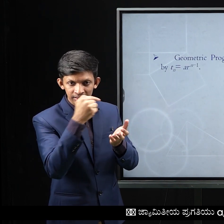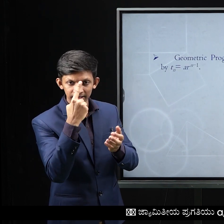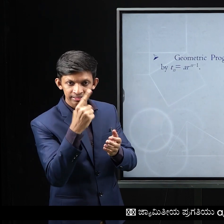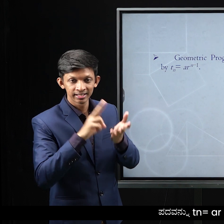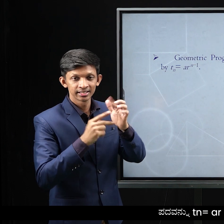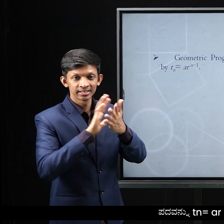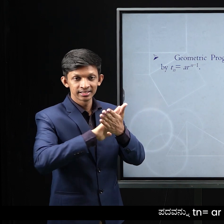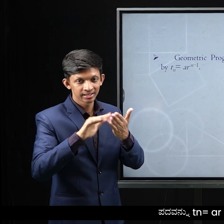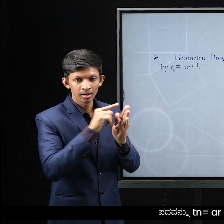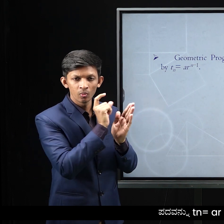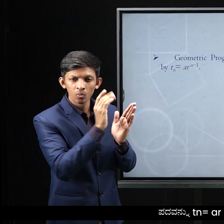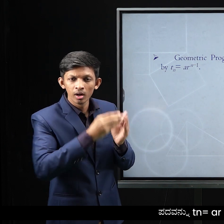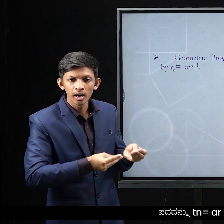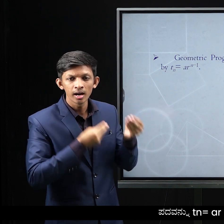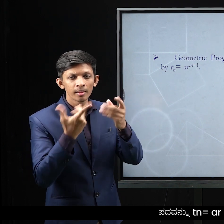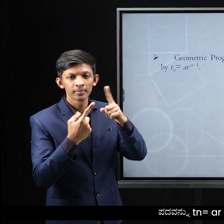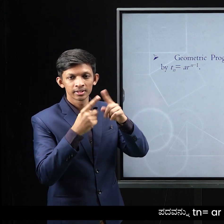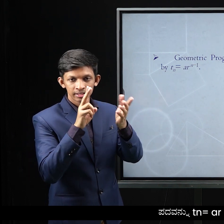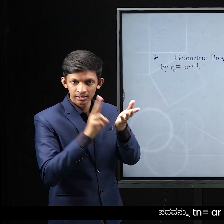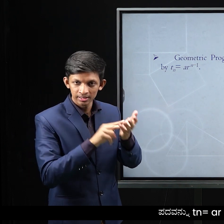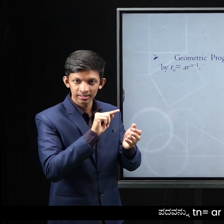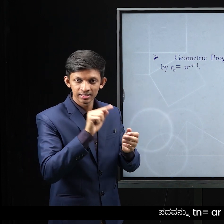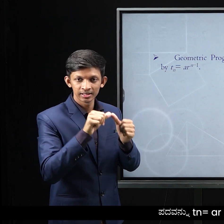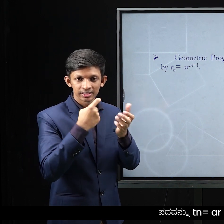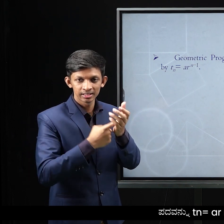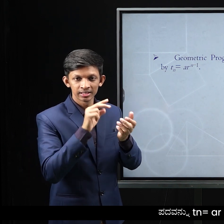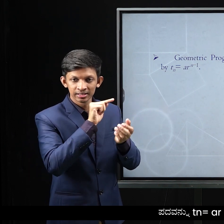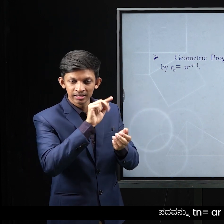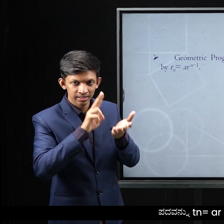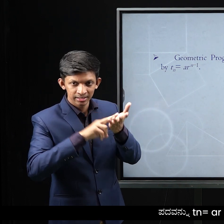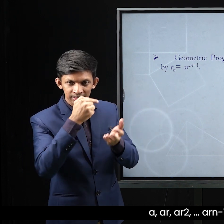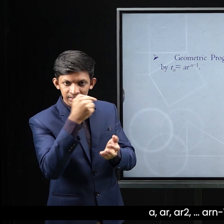ಪದವನ್ನು TN ಇಸ್ಕ್ವಲ್ ಟು AR ಪವರ್ n ಮೈನಸ್ 1 ನಿಂದ ನೀಡಲಾಗಿದೆ.